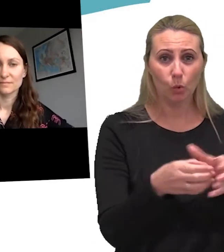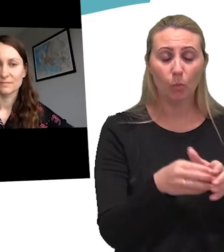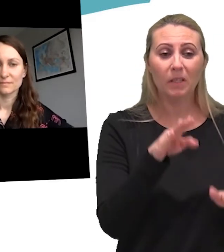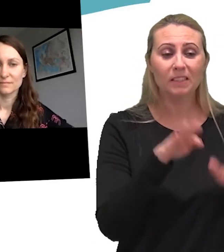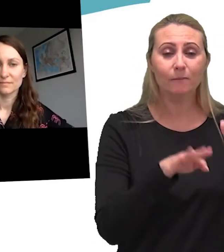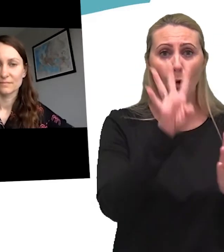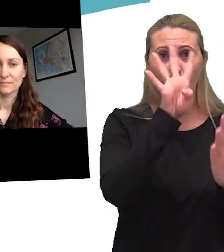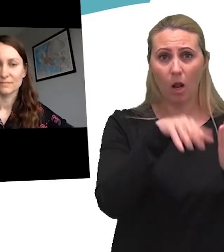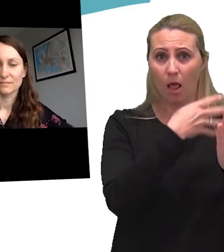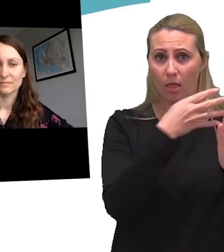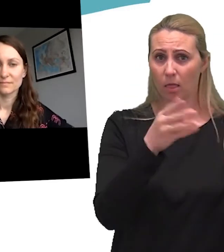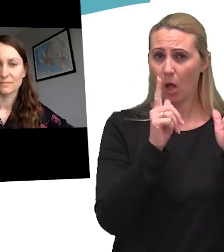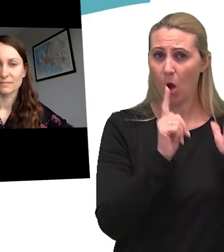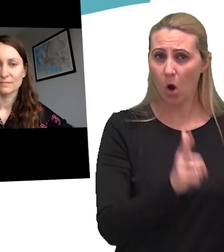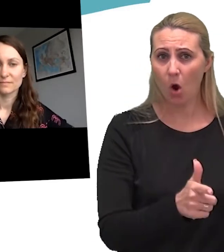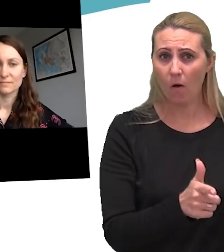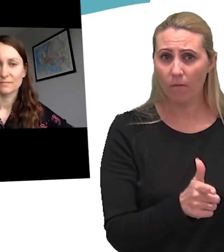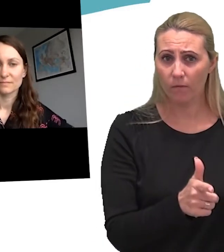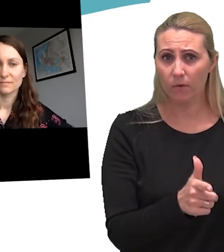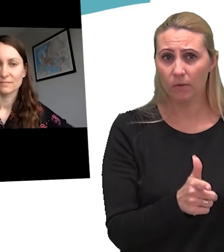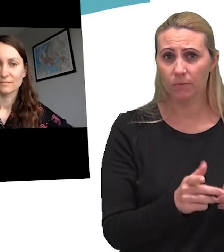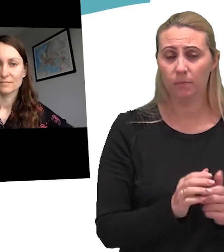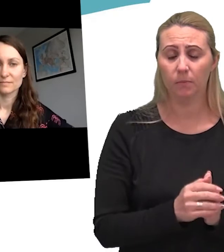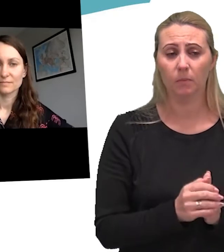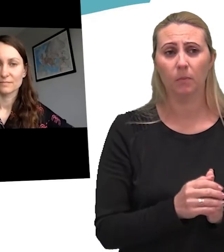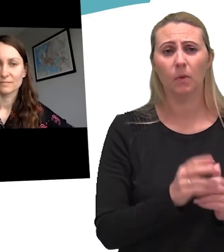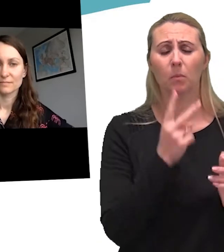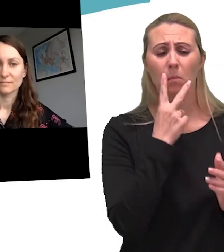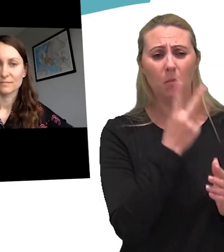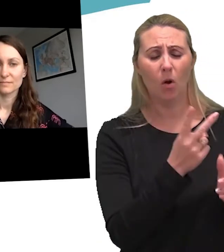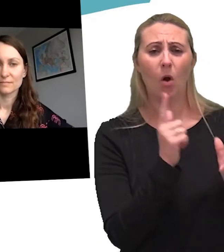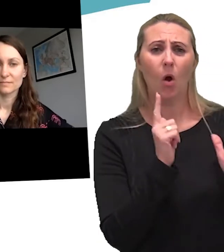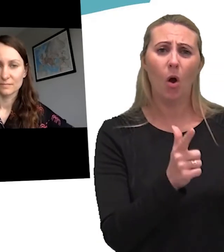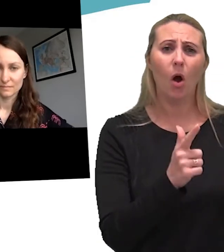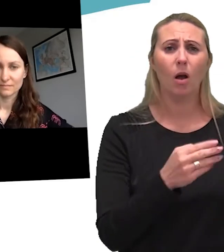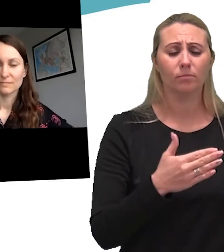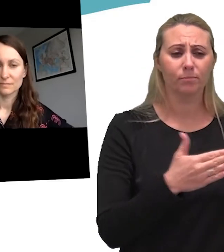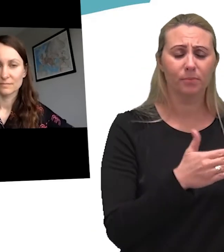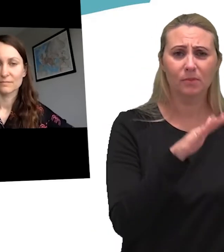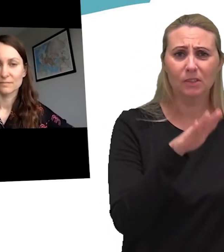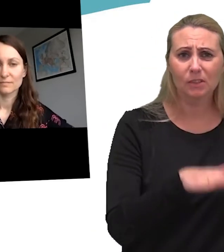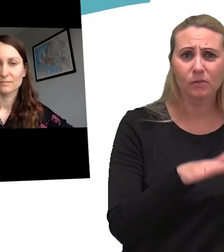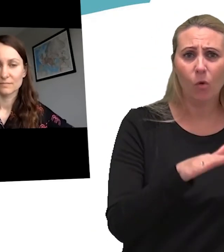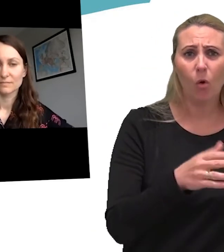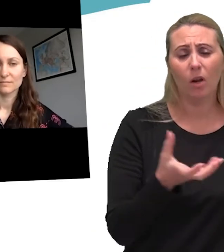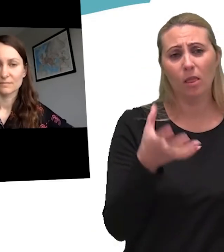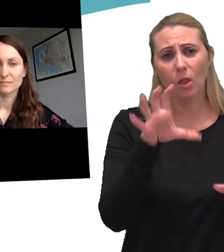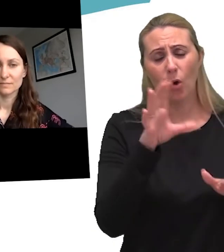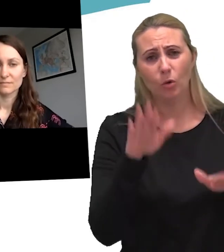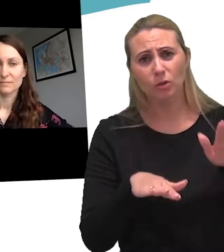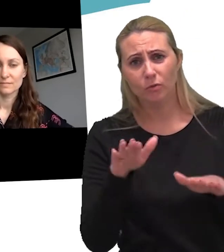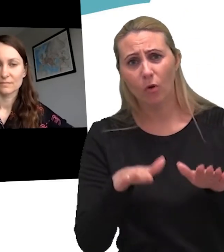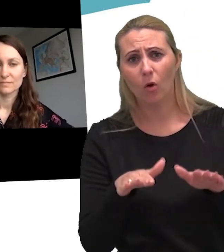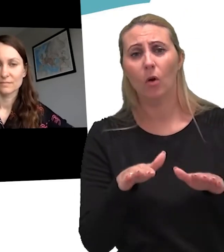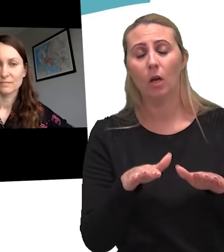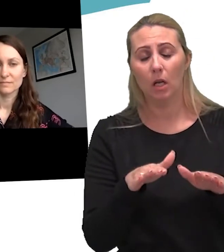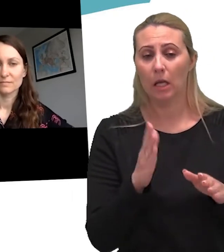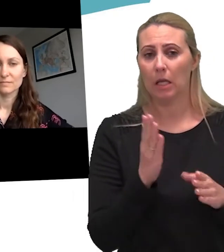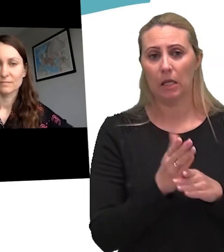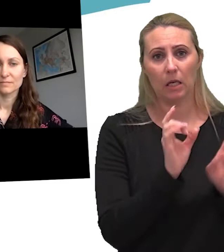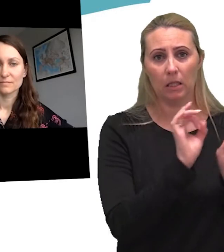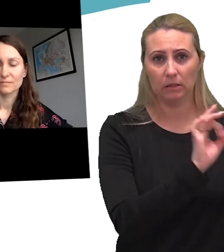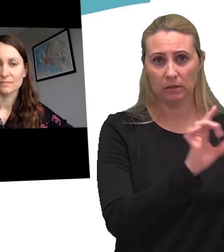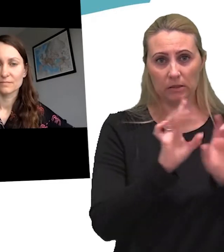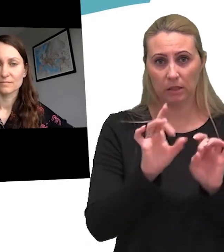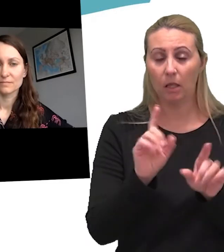tokios lentelės, kur tada, na, ten nurodoma iki tam tikro svorio, tada didesnio svorio, dar didesnio,